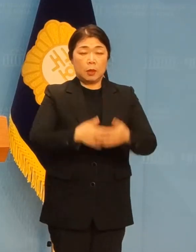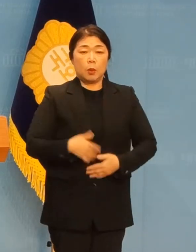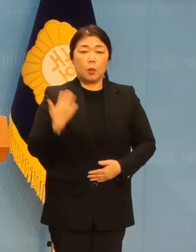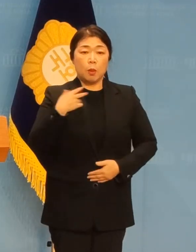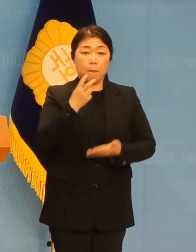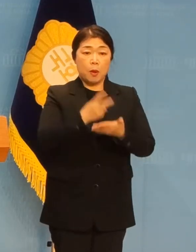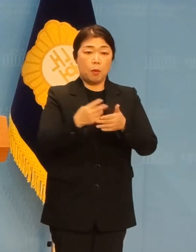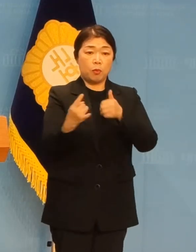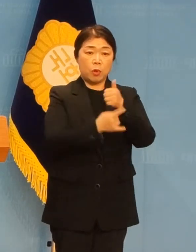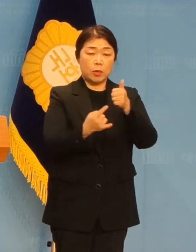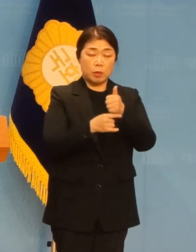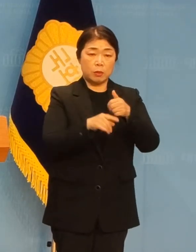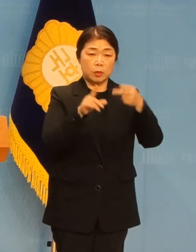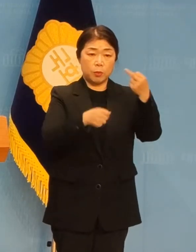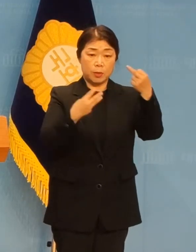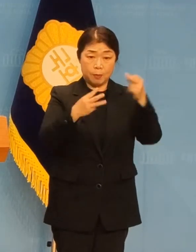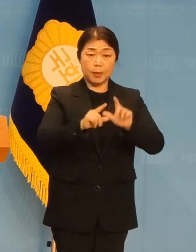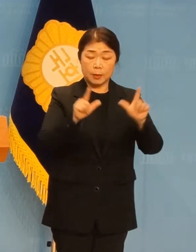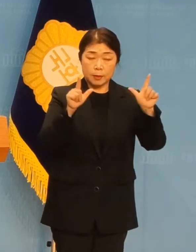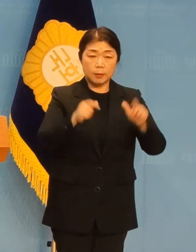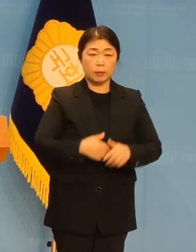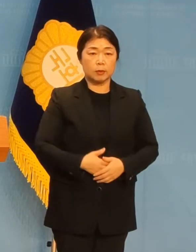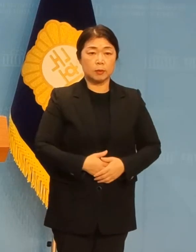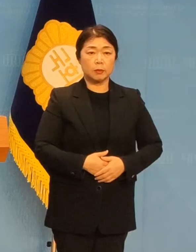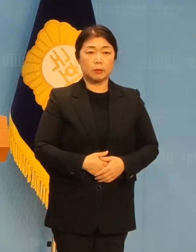법사위에서 12월 3일입니다.